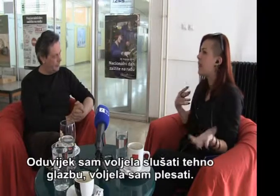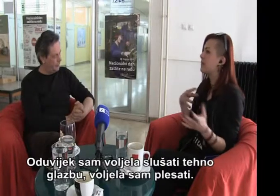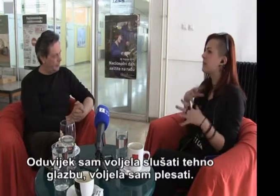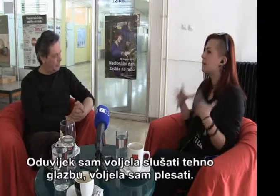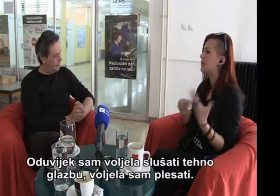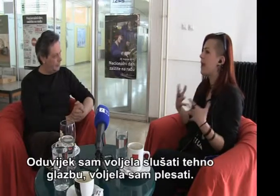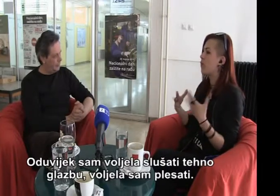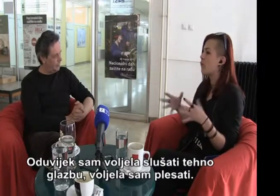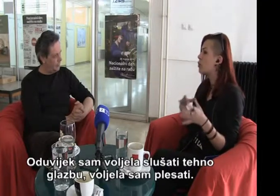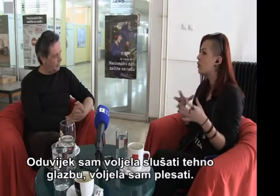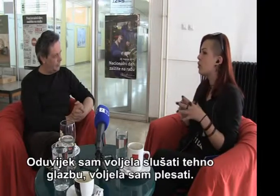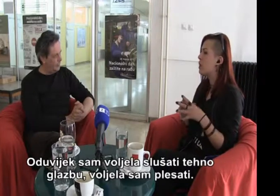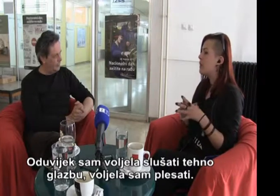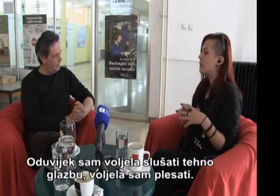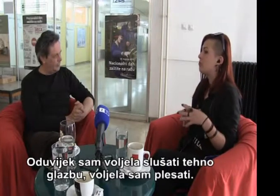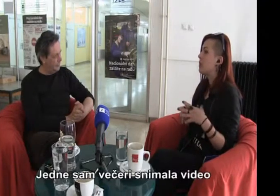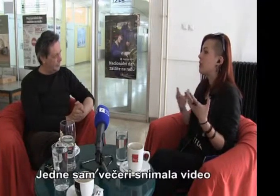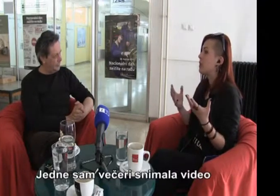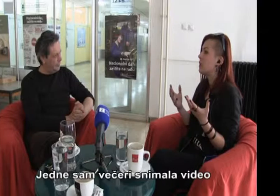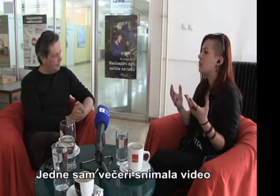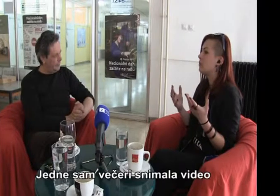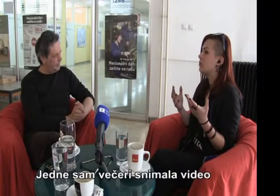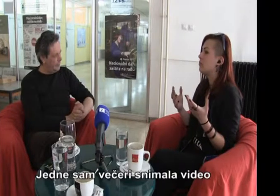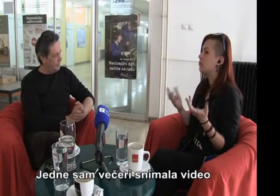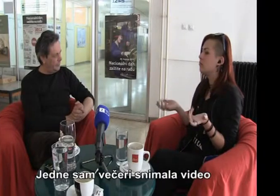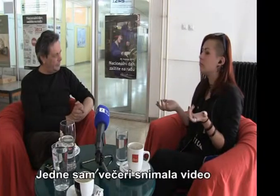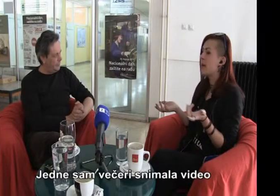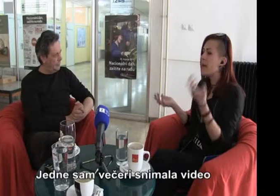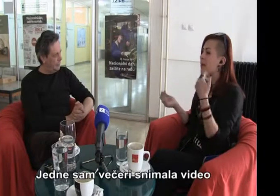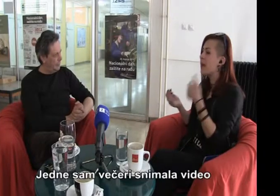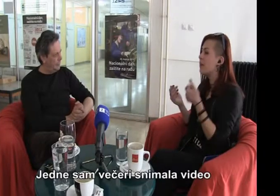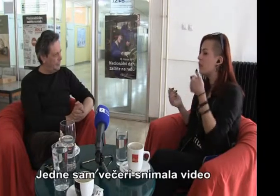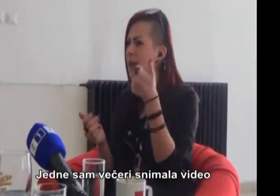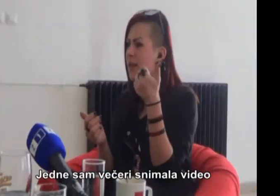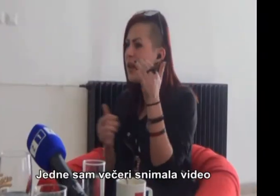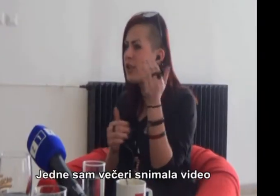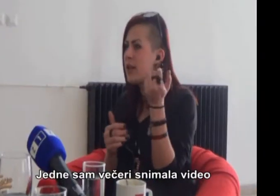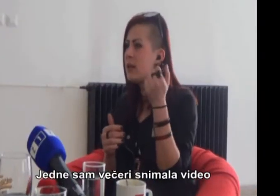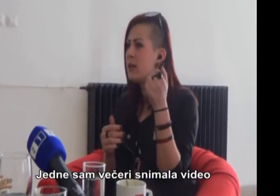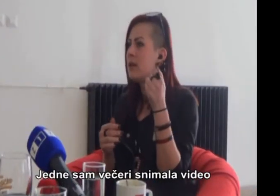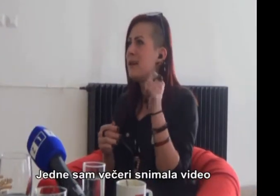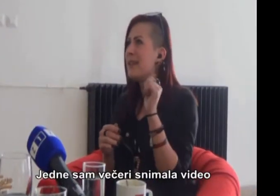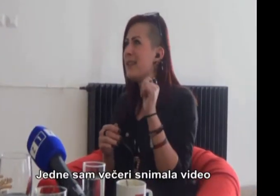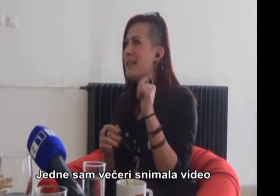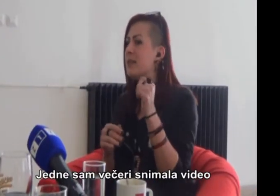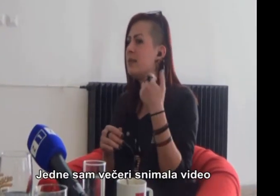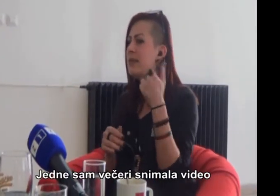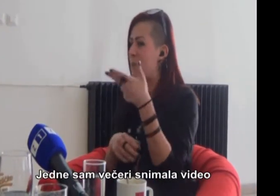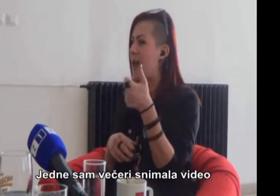plota, sve ono. I... Pa ne, na jedne večeri ja sam snimala